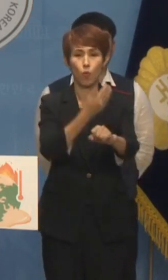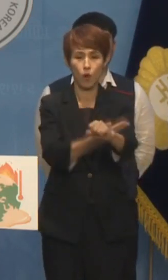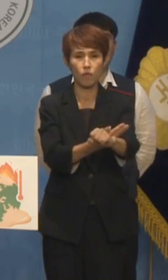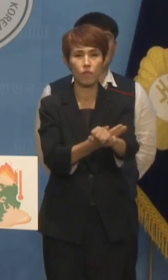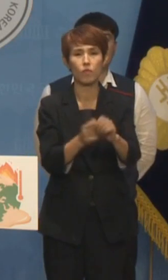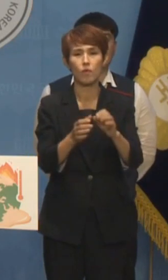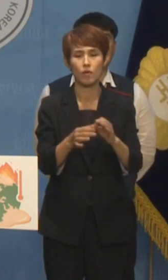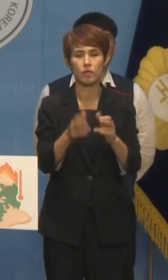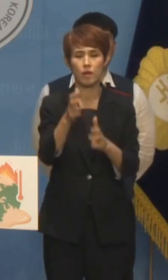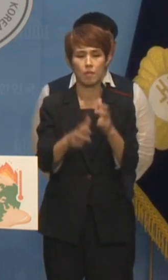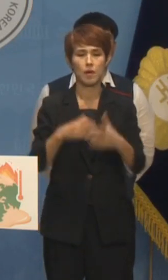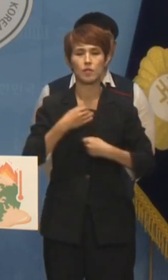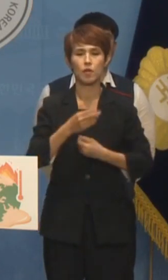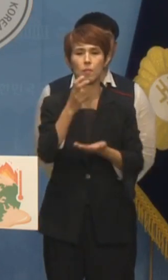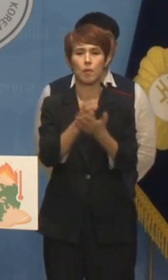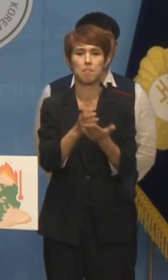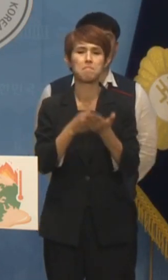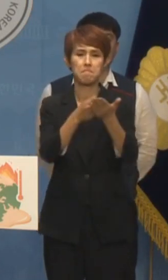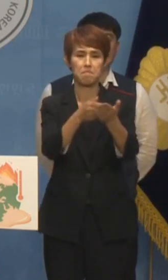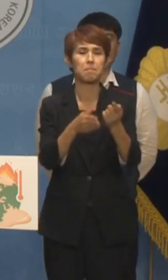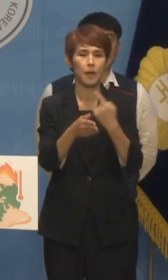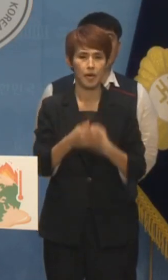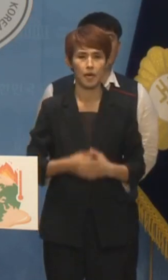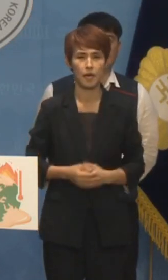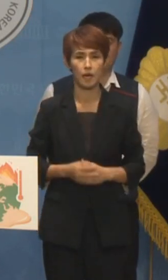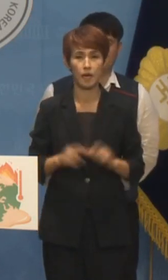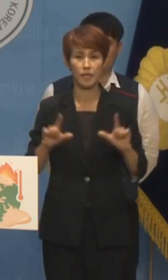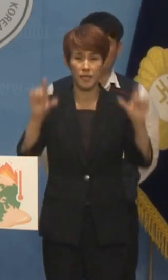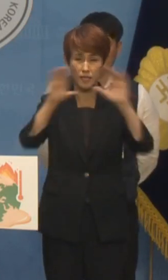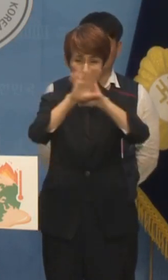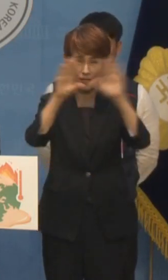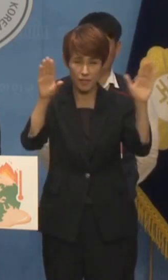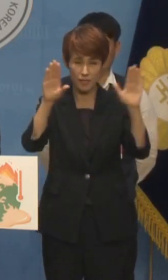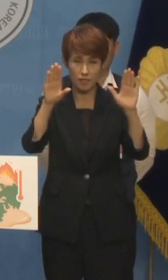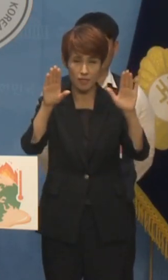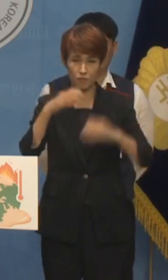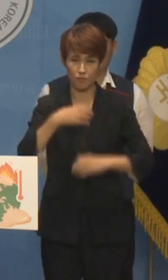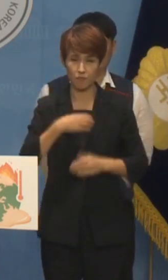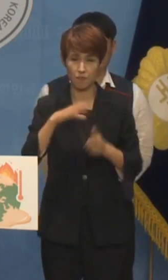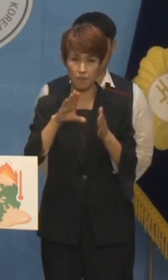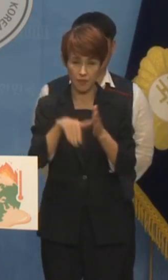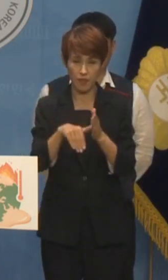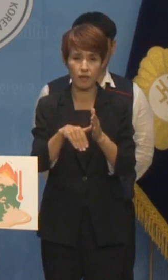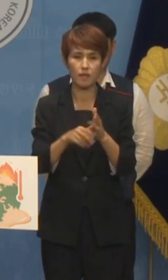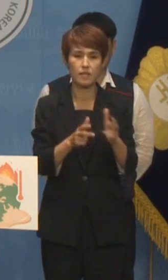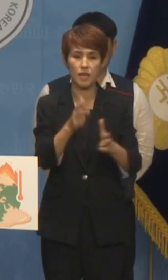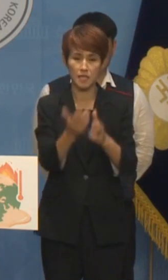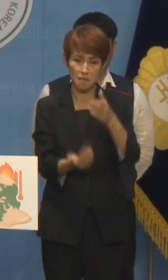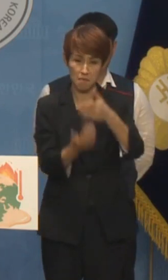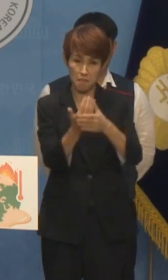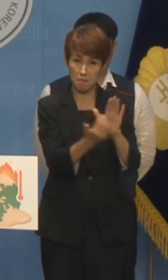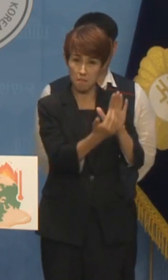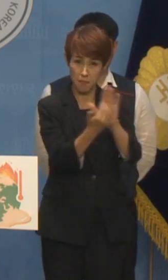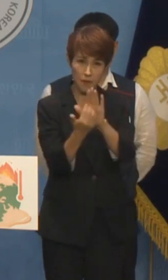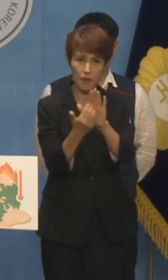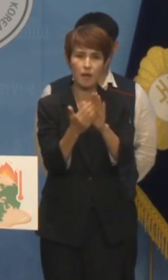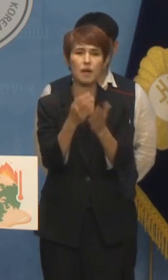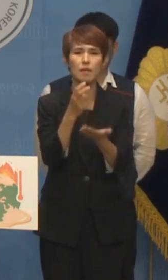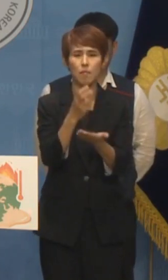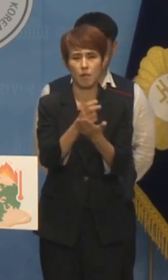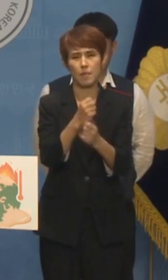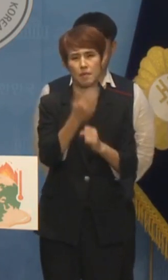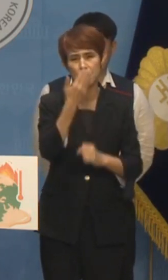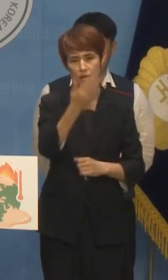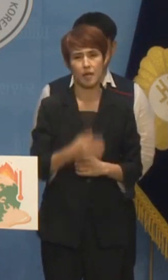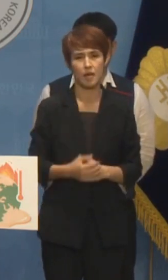바가 있습니다. 이 법은 기후재난 시대 산재 방지 기준을 추가하는 개정안이 될 것입니다. 현재